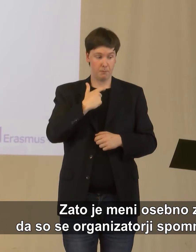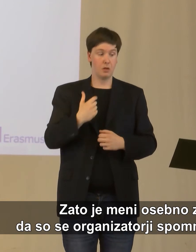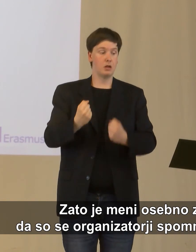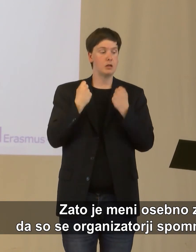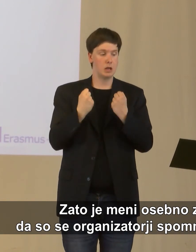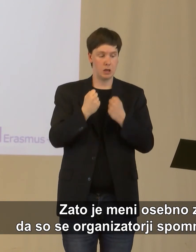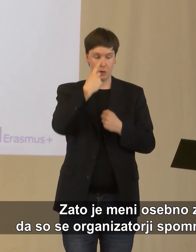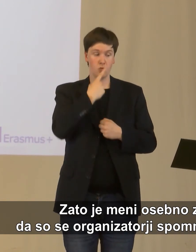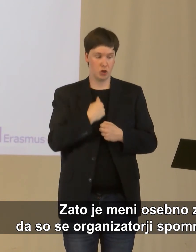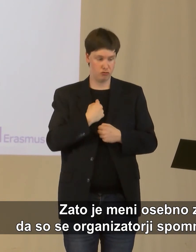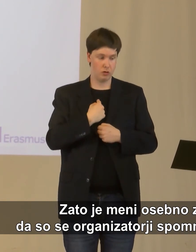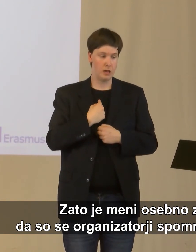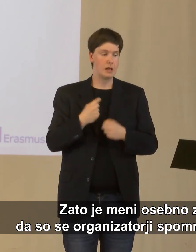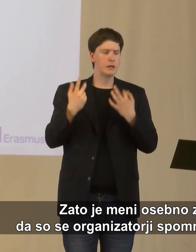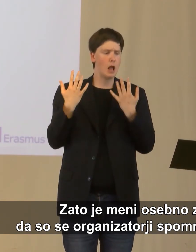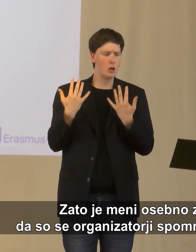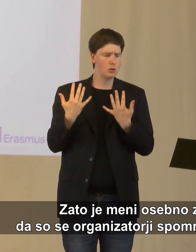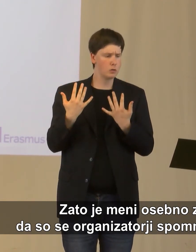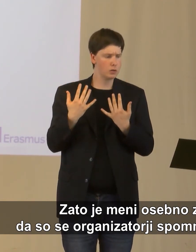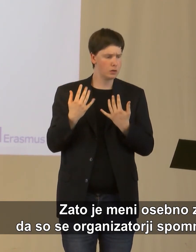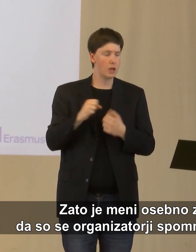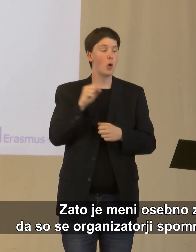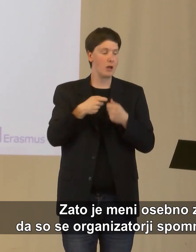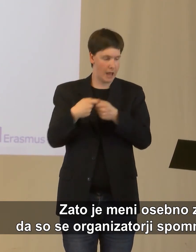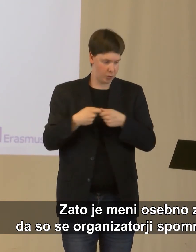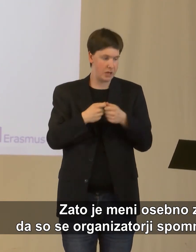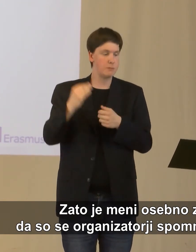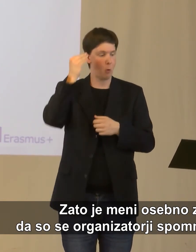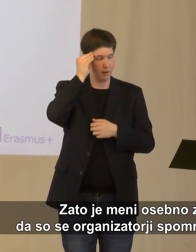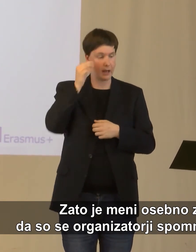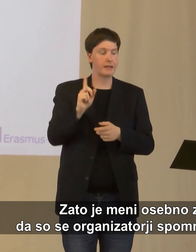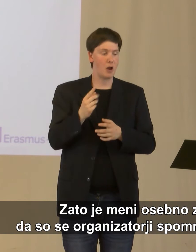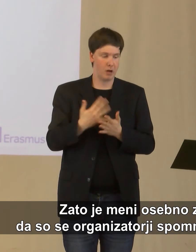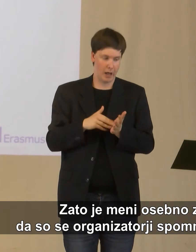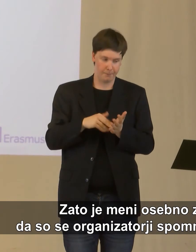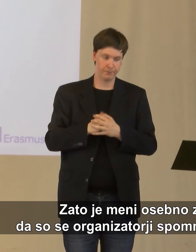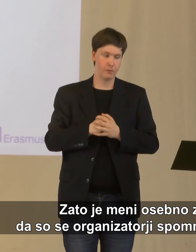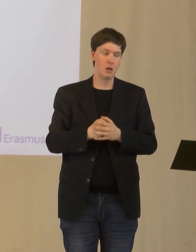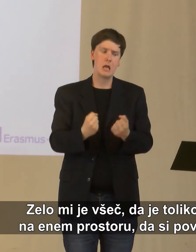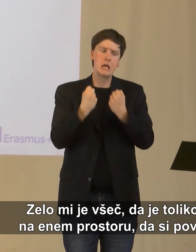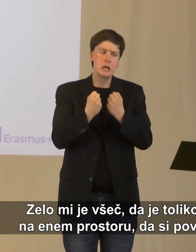Zato je meni osebno zelo všeč, da so se organizatori spomnili kaj takšnega.